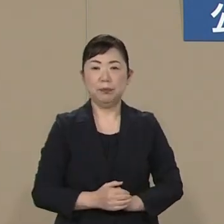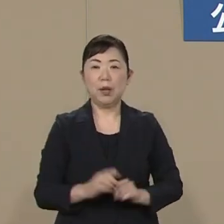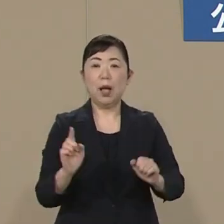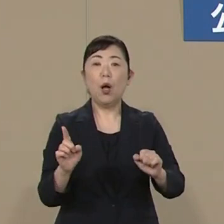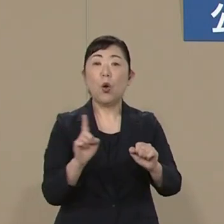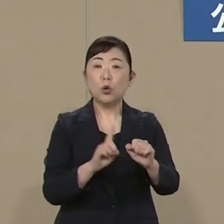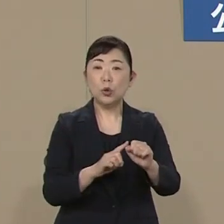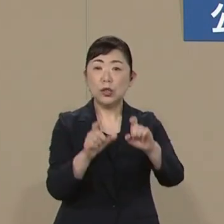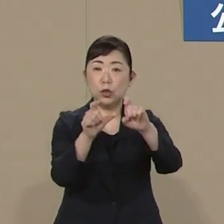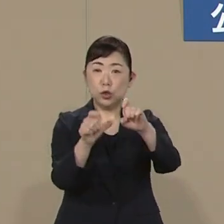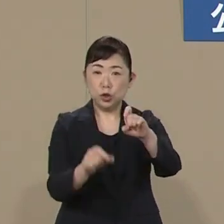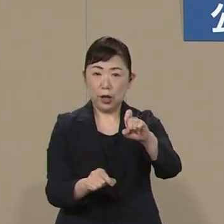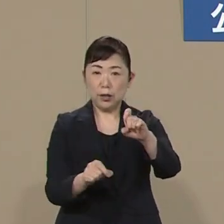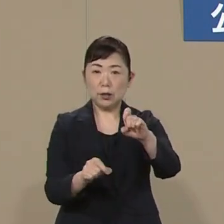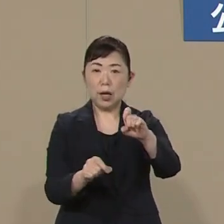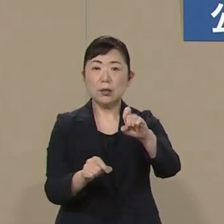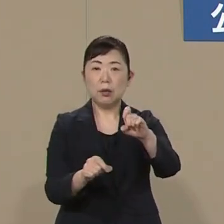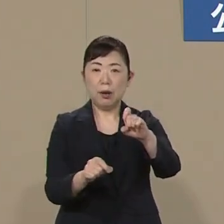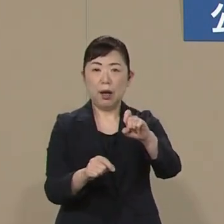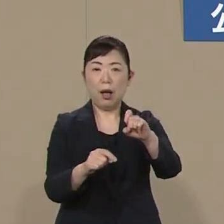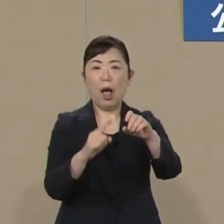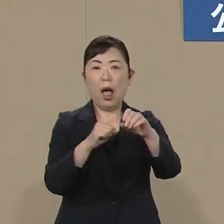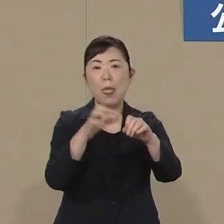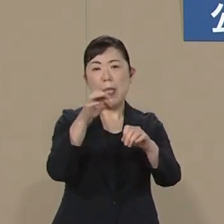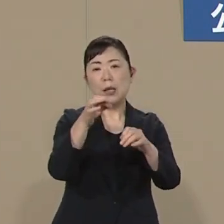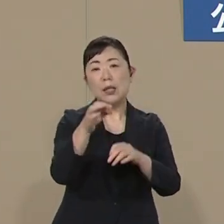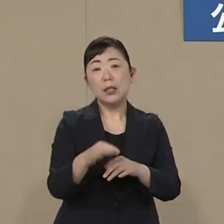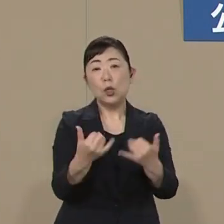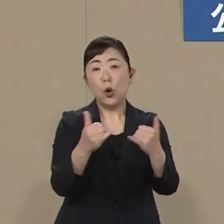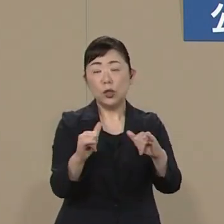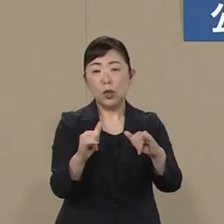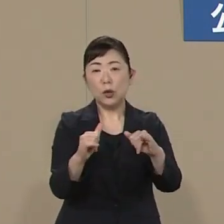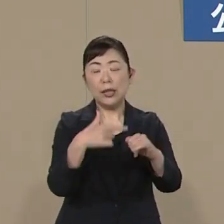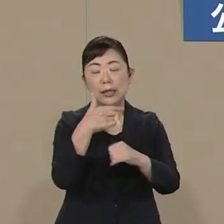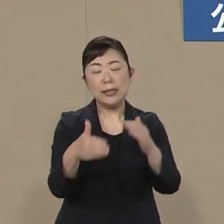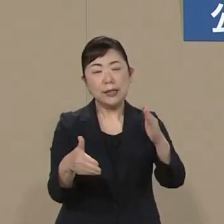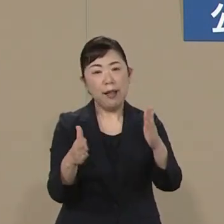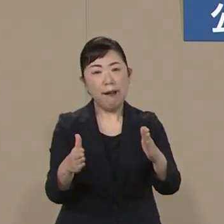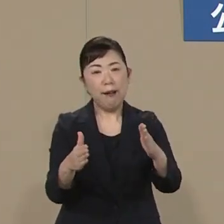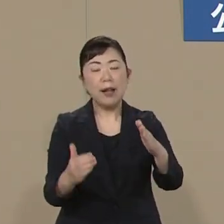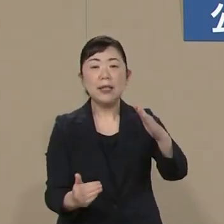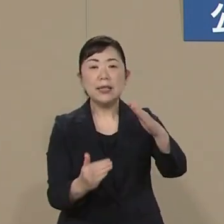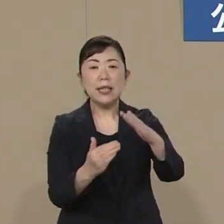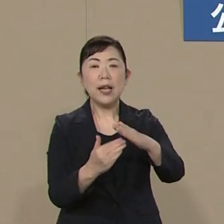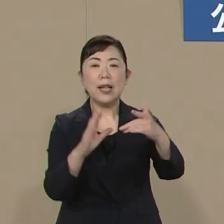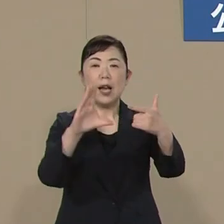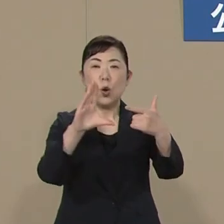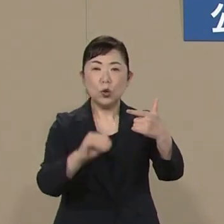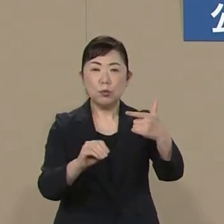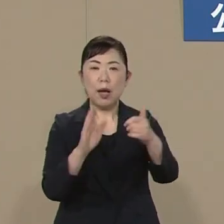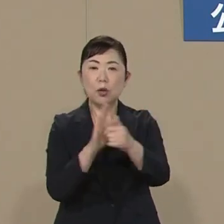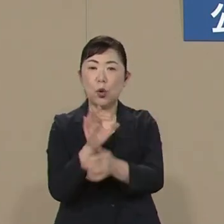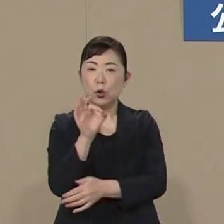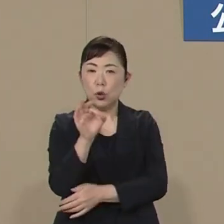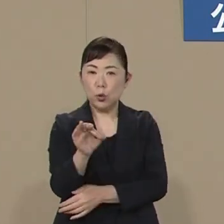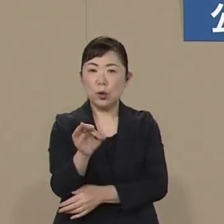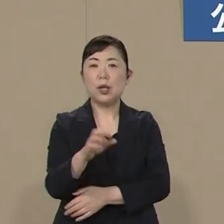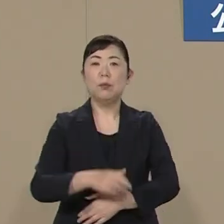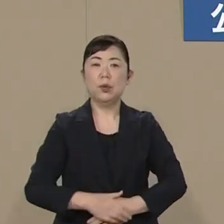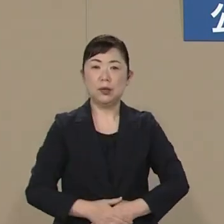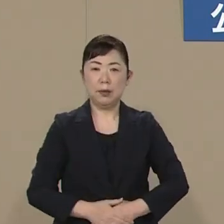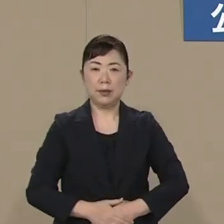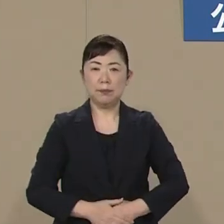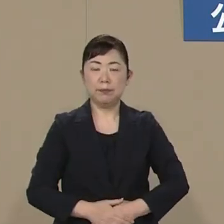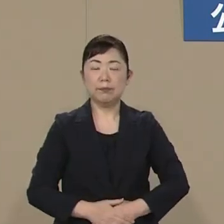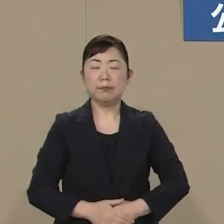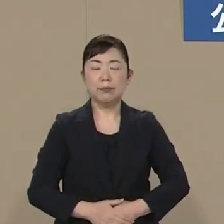今年10月からは低年金の方五年間最大6万円の給付金も実施されます